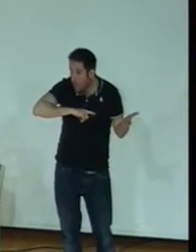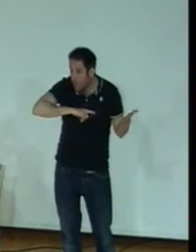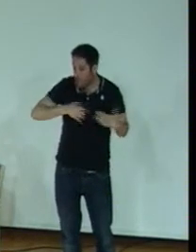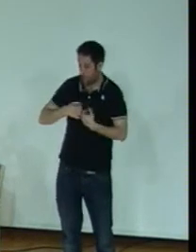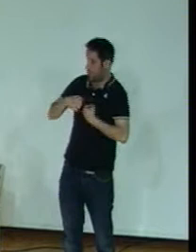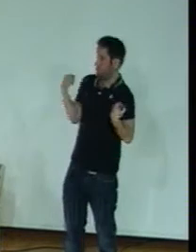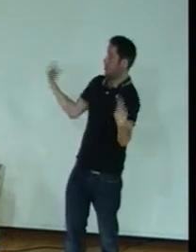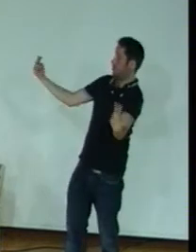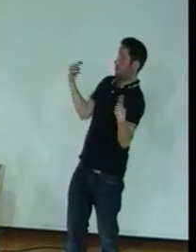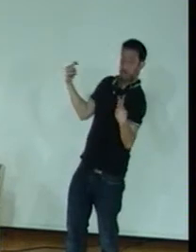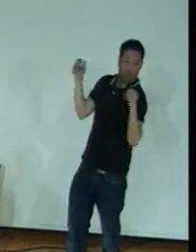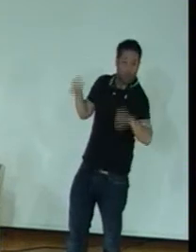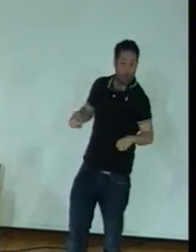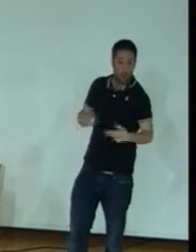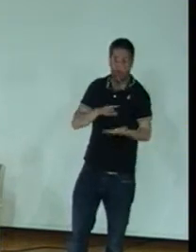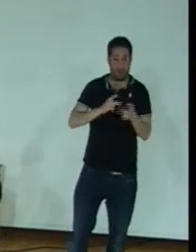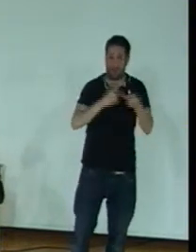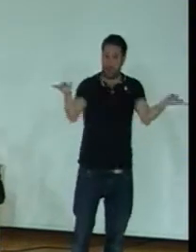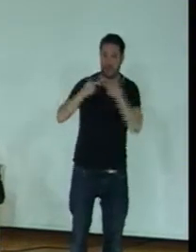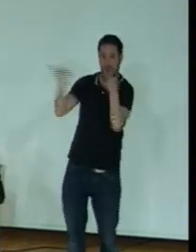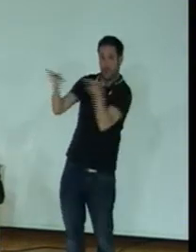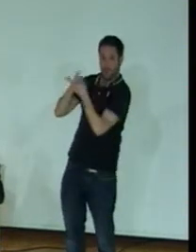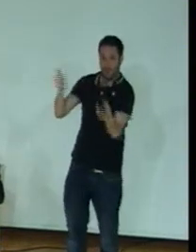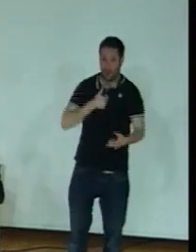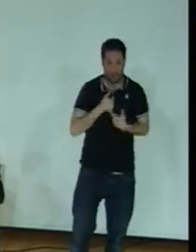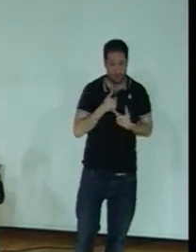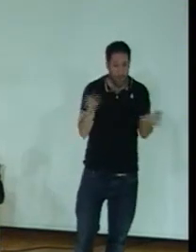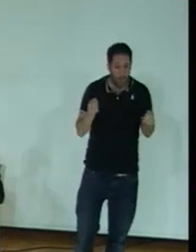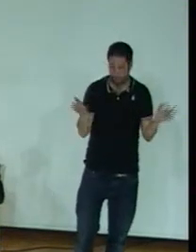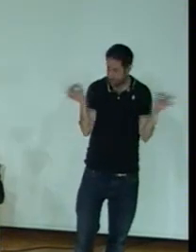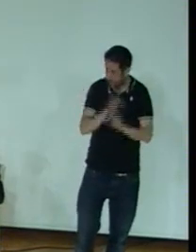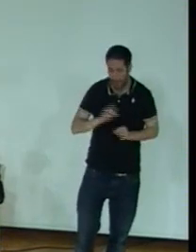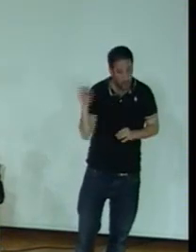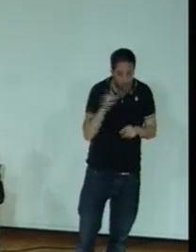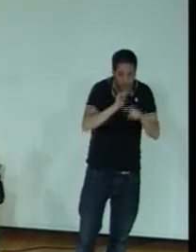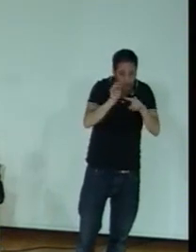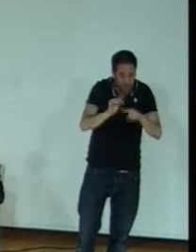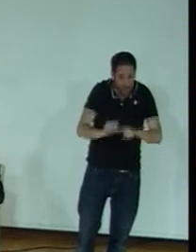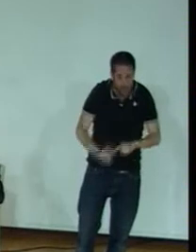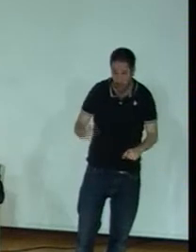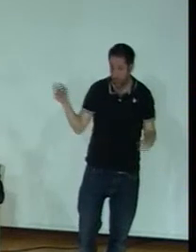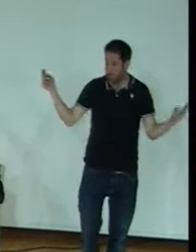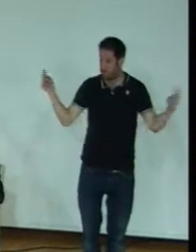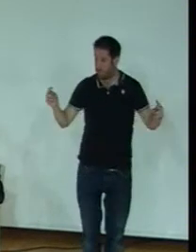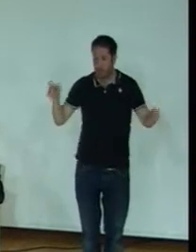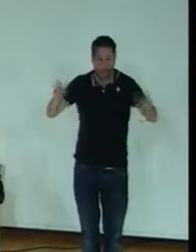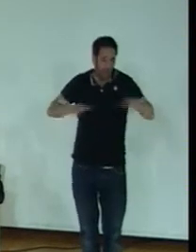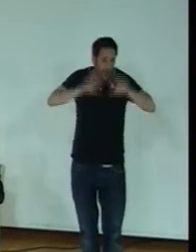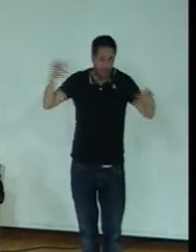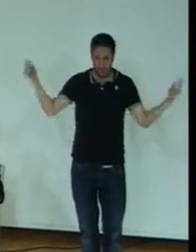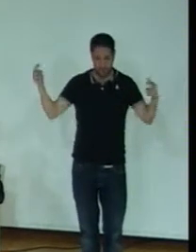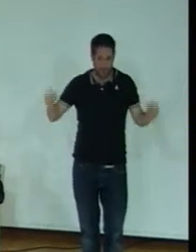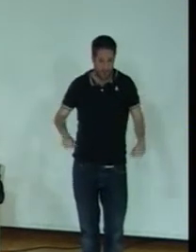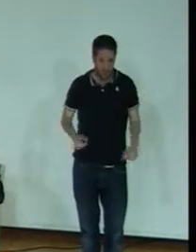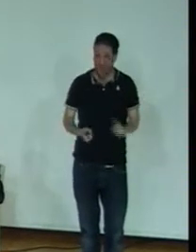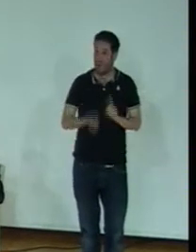complètement ouvert, tout est public, rien n'est privé, et tout ce que vous faites peut être connu par beaucoup de gens. C'est un point